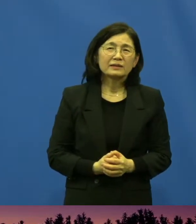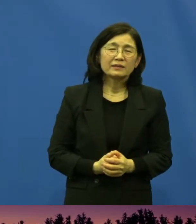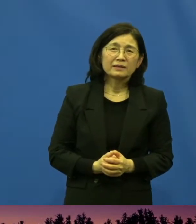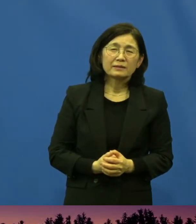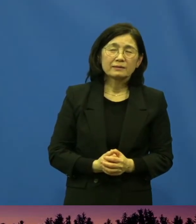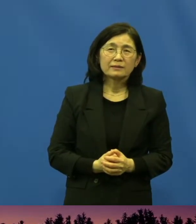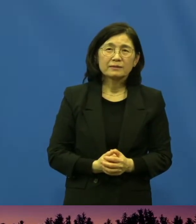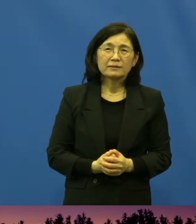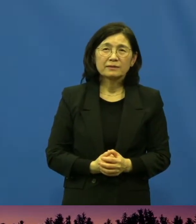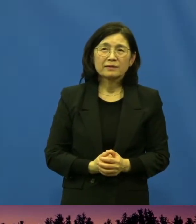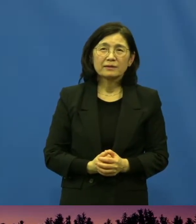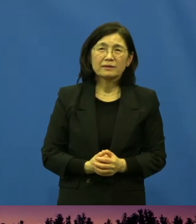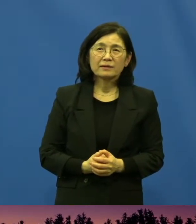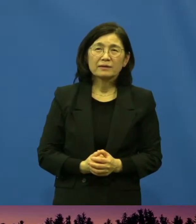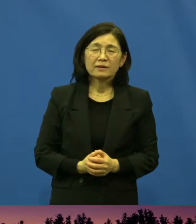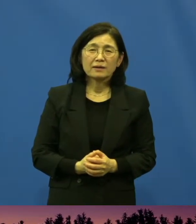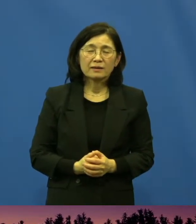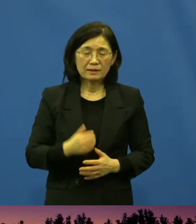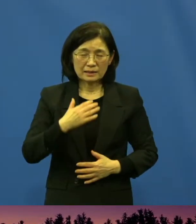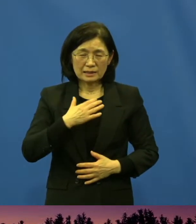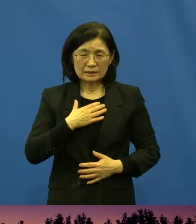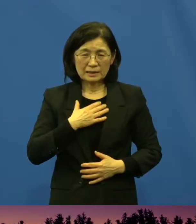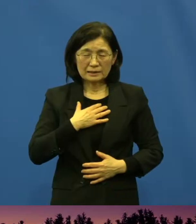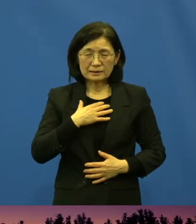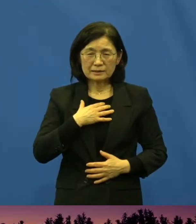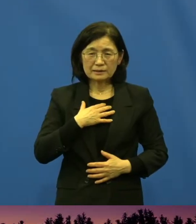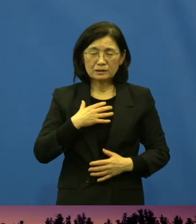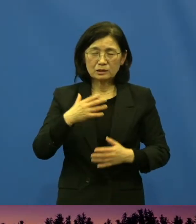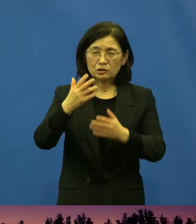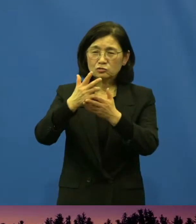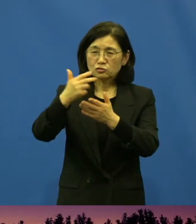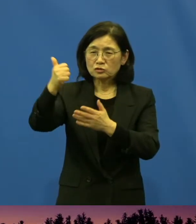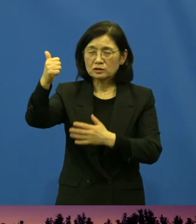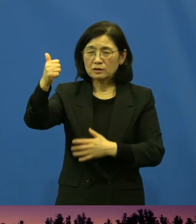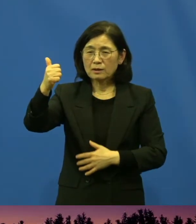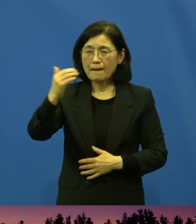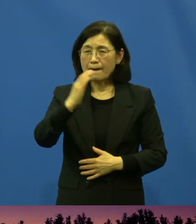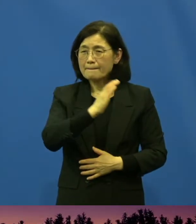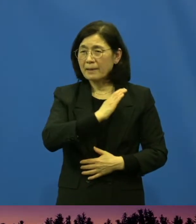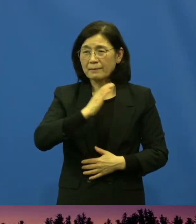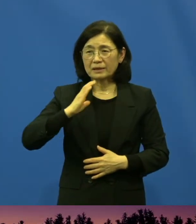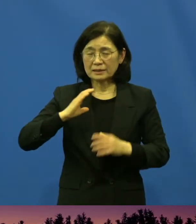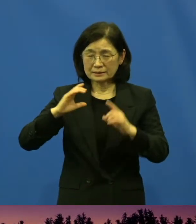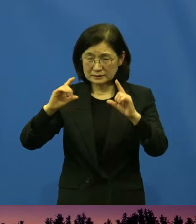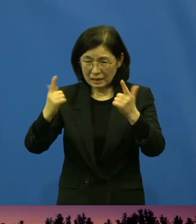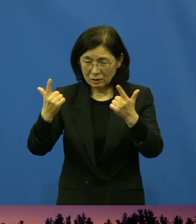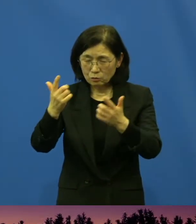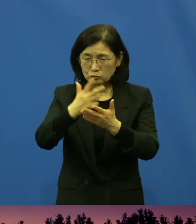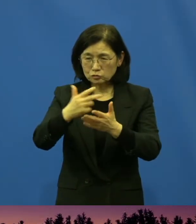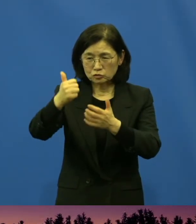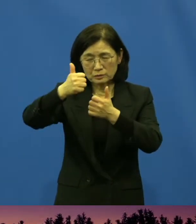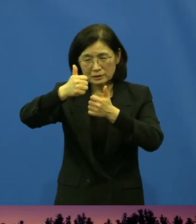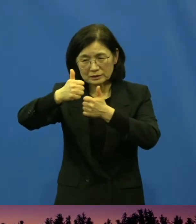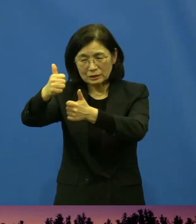분명한 것은 주님을 따라 살고 싶습니다. 반역하고 싶지 않습니다. 그러나 그것도 내 실력으로 안 된다는 걸 내가 압니다.